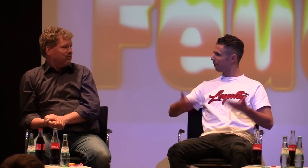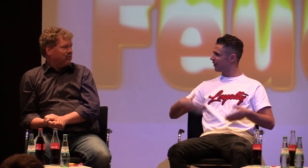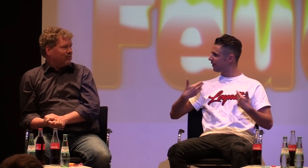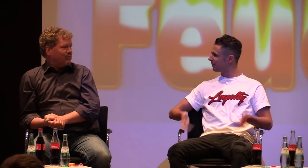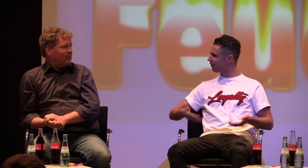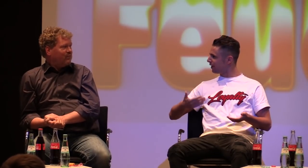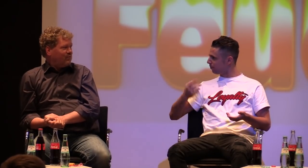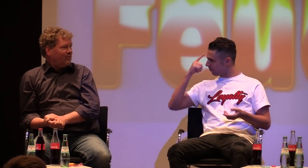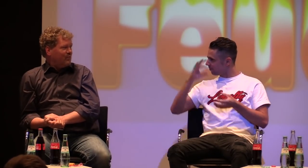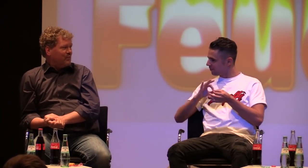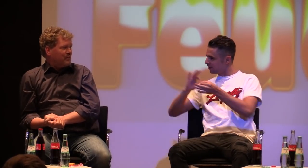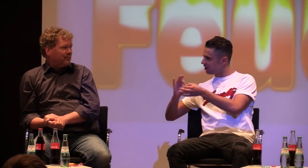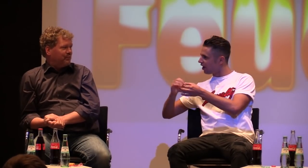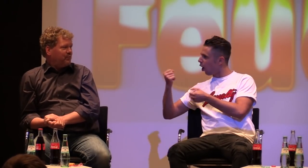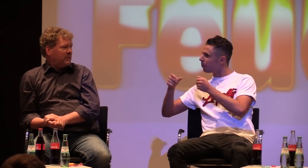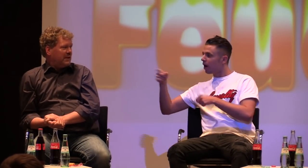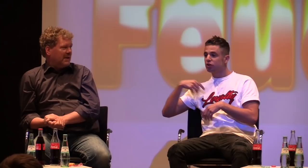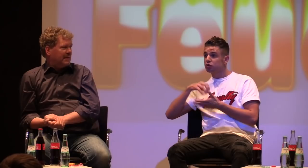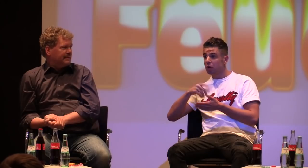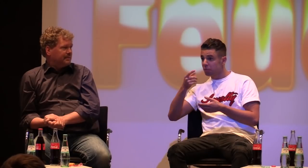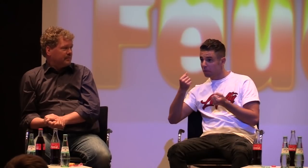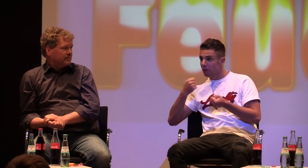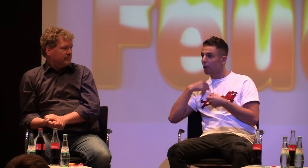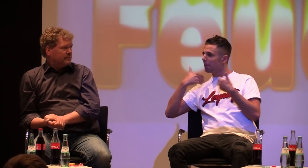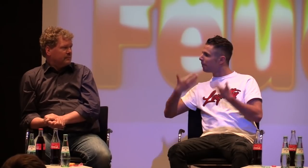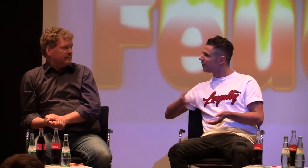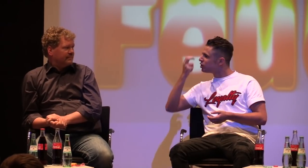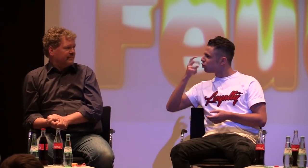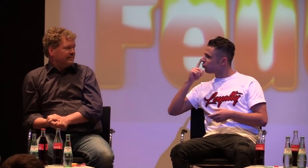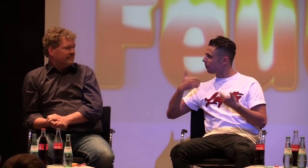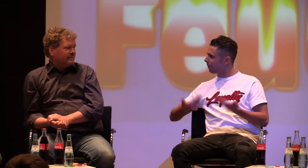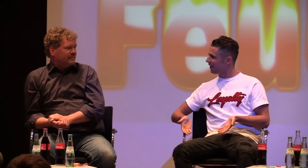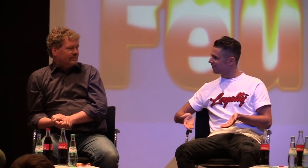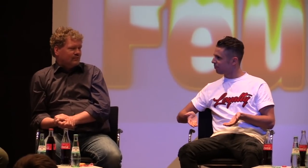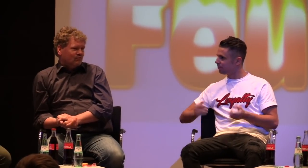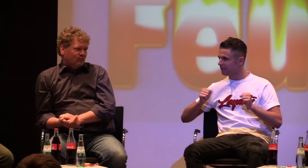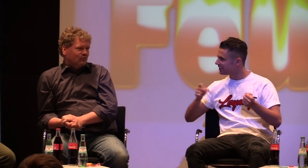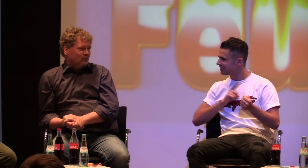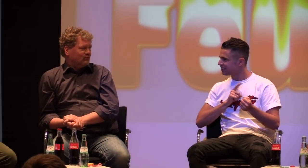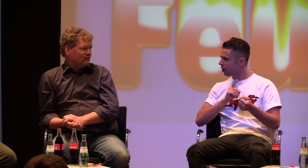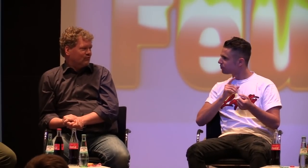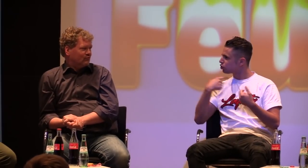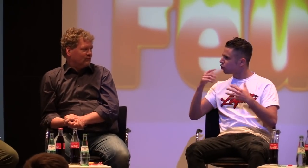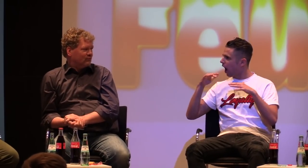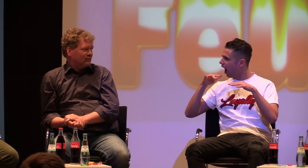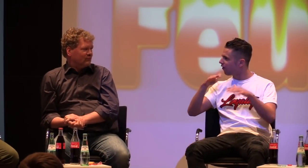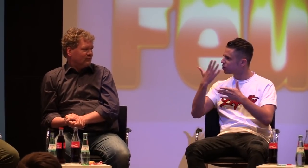und mittlerweile durch die neue Technik, durch Handys, durch Smartphones ist man einfach bequem geworden. Man sucht den Weg des geringsten